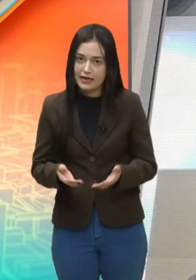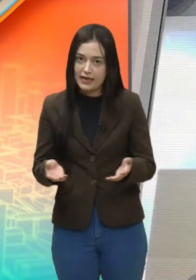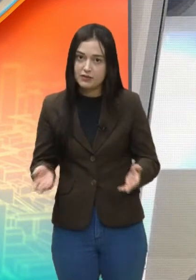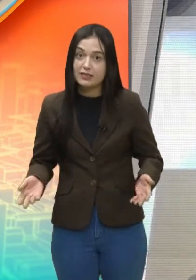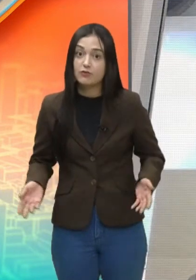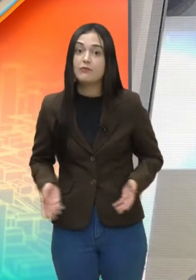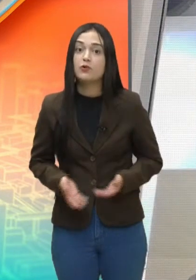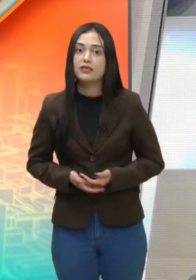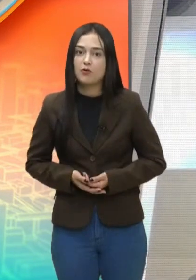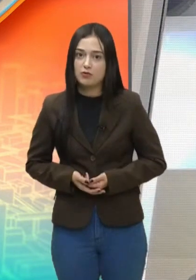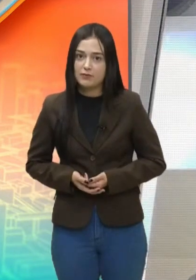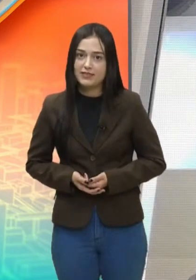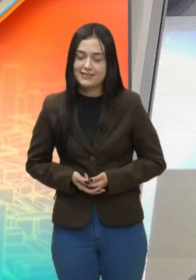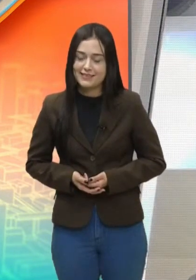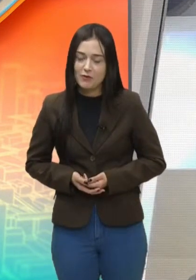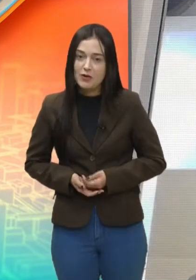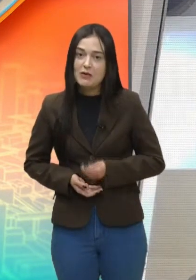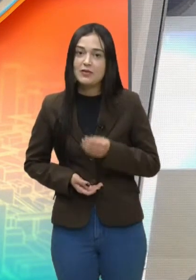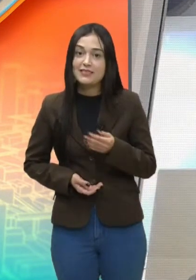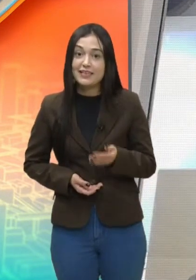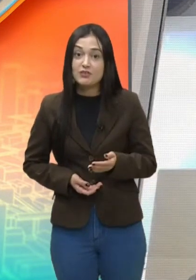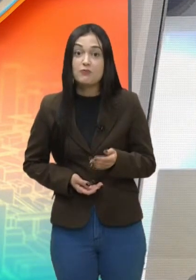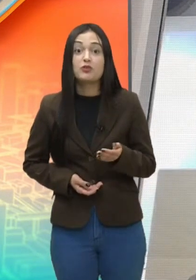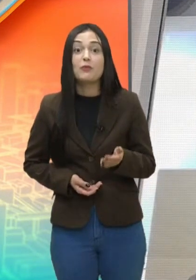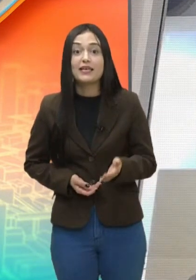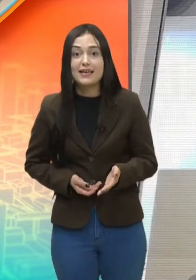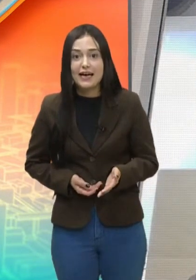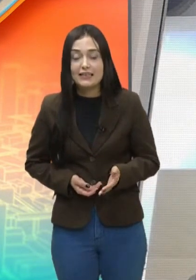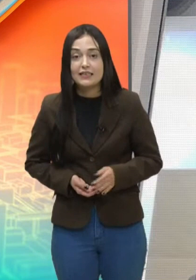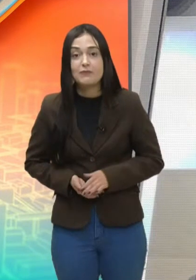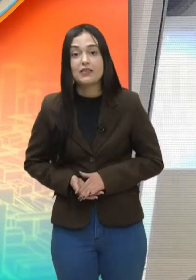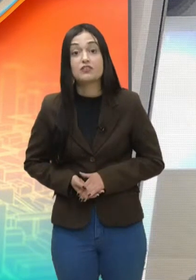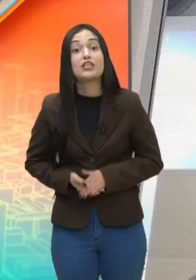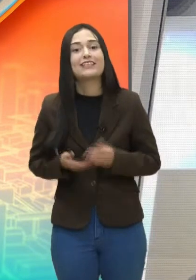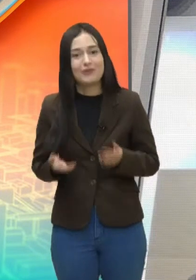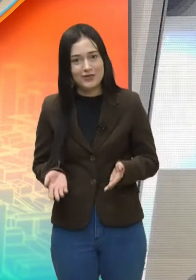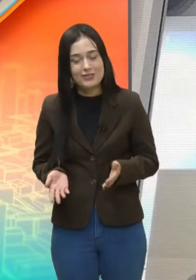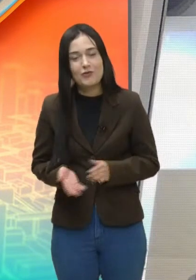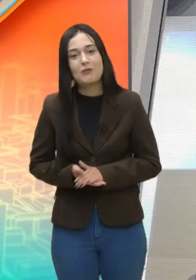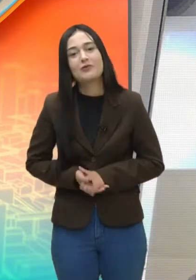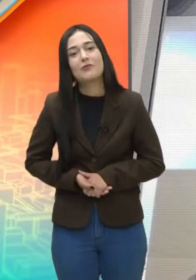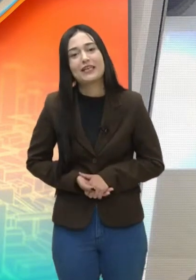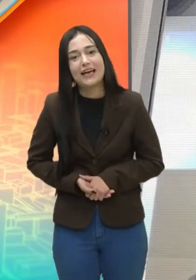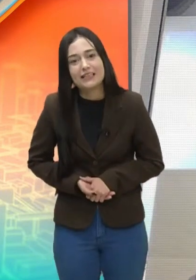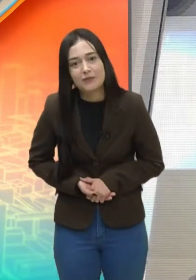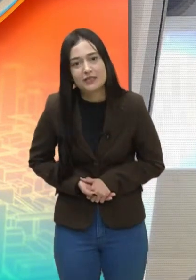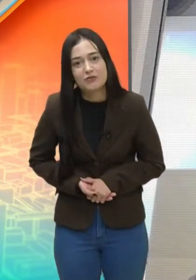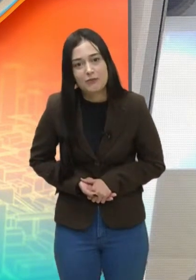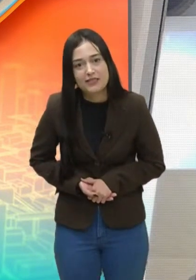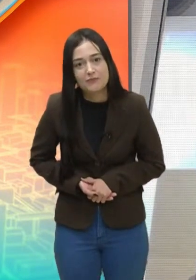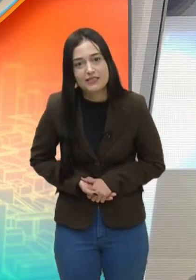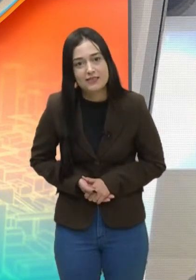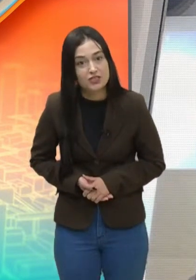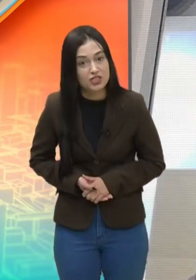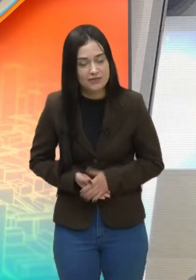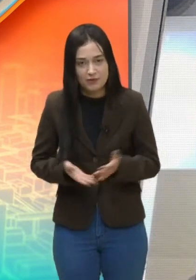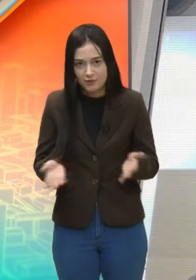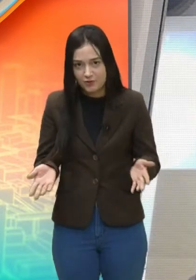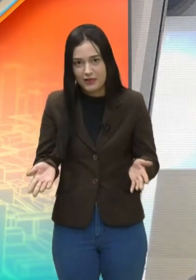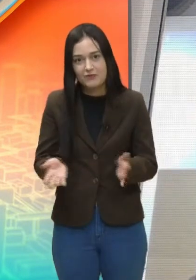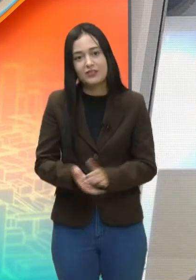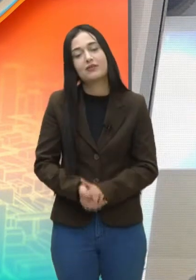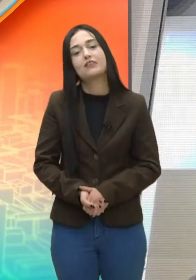tempo parada, então tem muita contaminação. Presidente, muito obrigada aí pela... Diretor, desculpa, muito obrigada pela sua participação. Seja